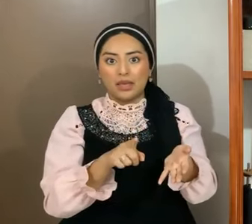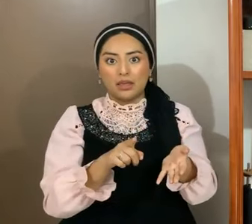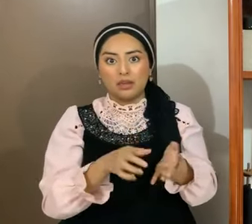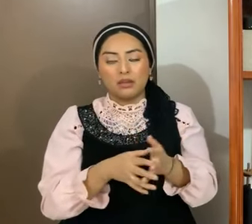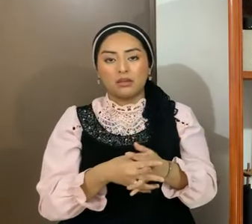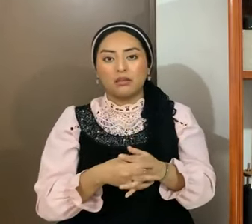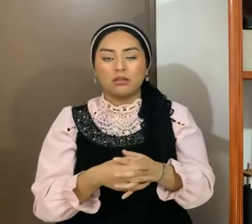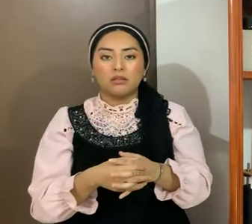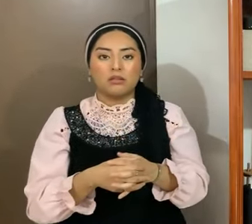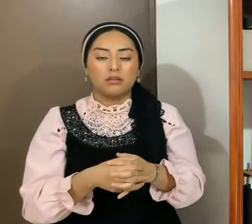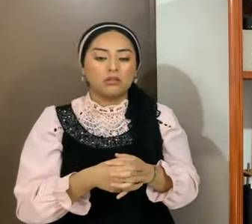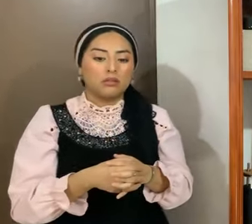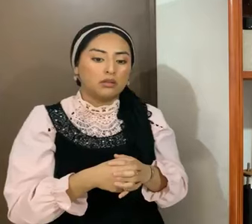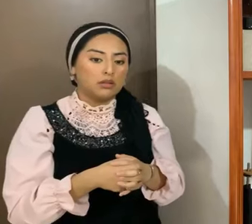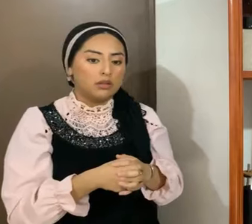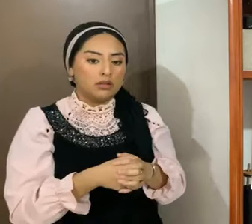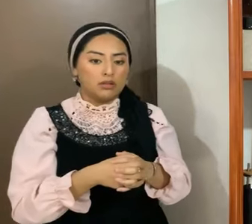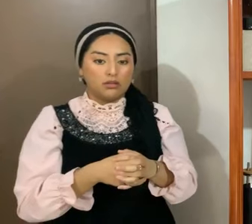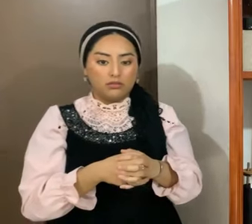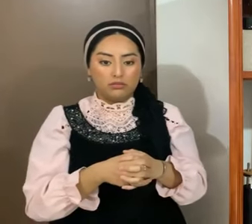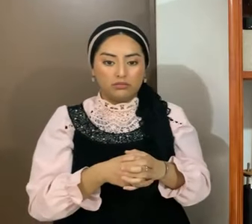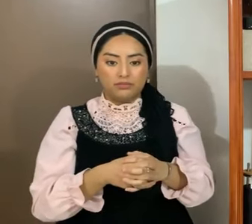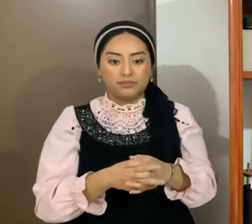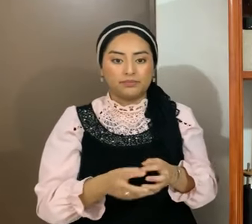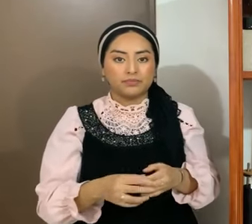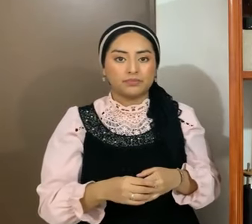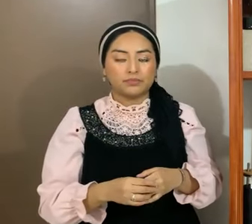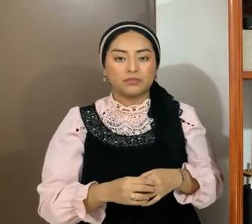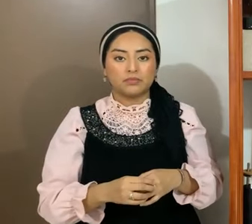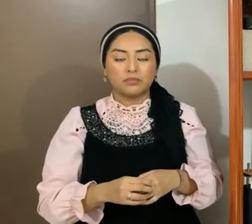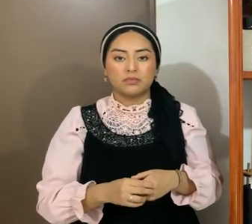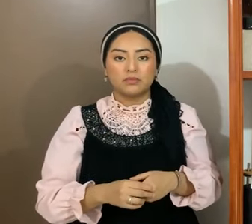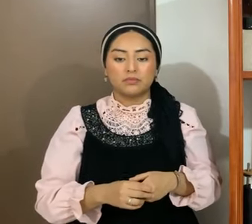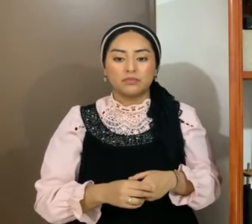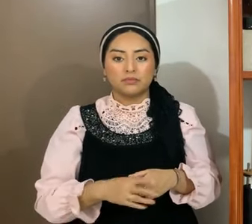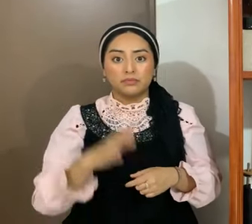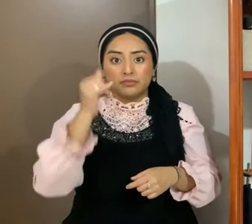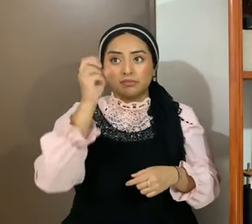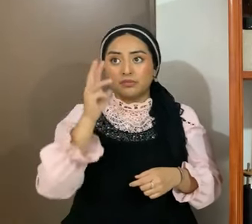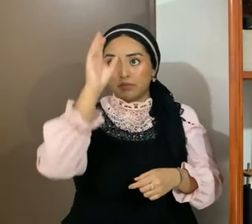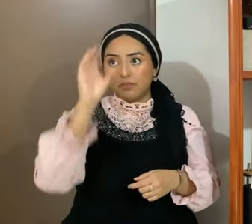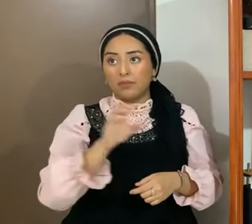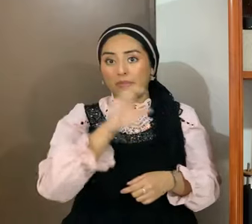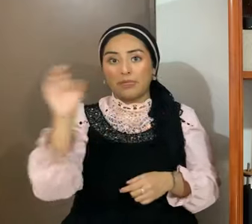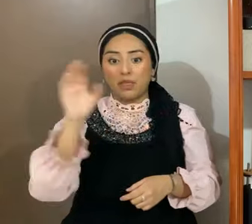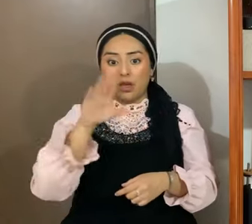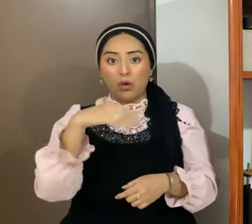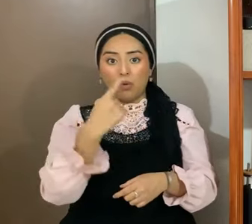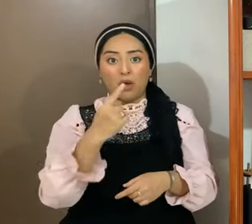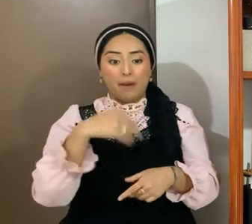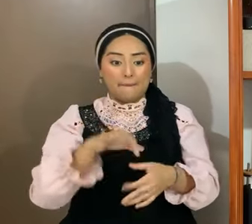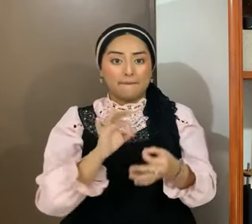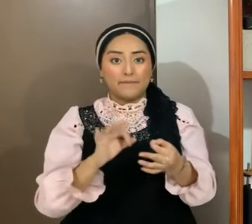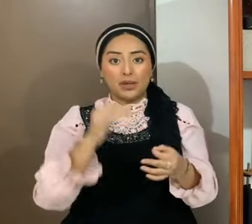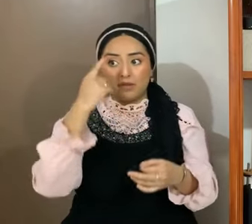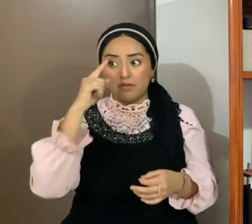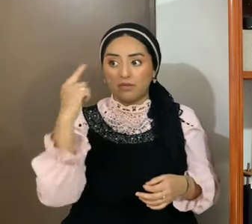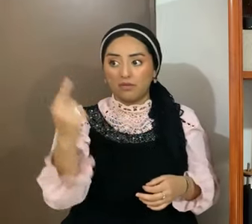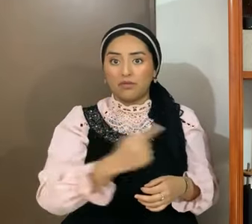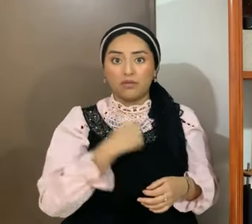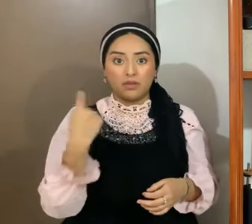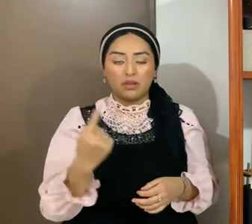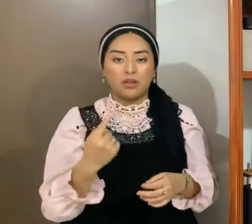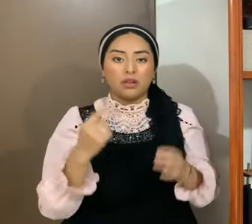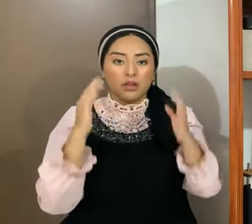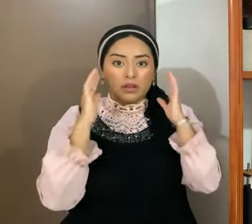una representación de lo que el sacrificio único y perfecto de Yahshua HaMashiach hizo por todos nosotros. Entonces, fíjense